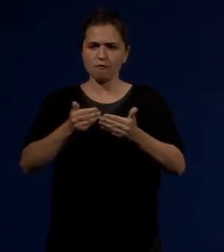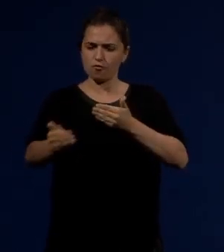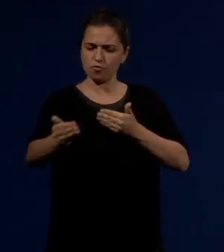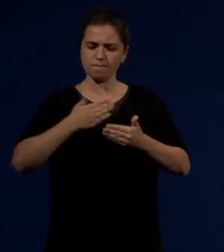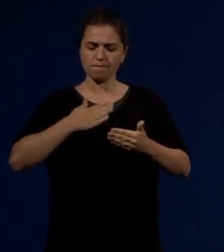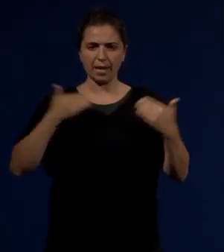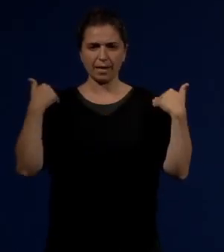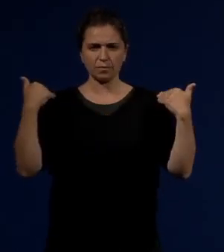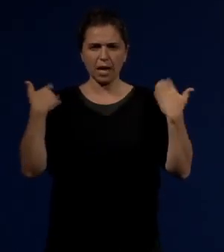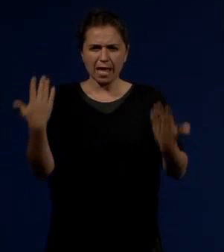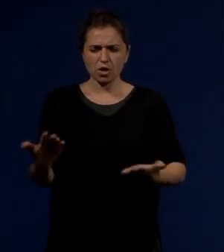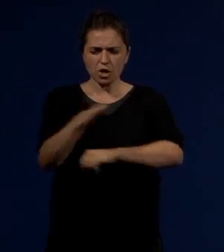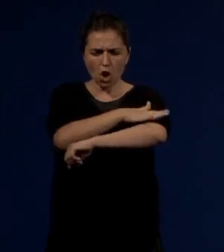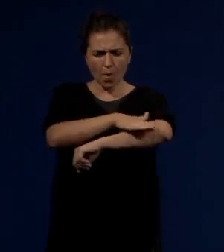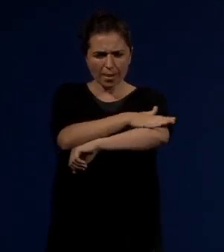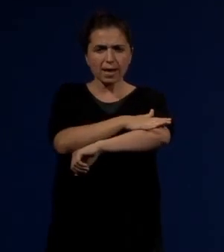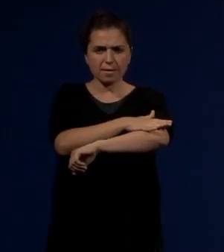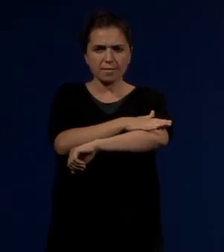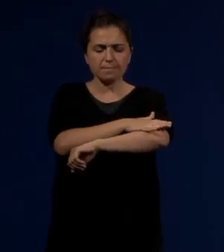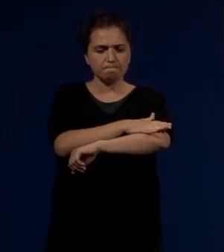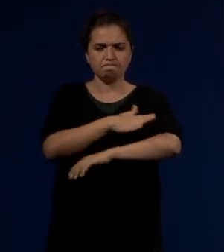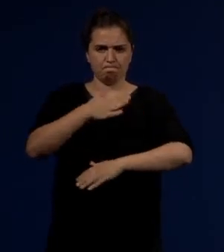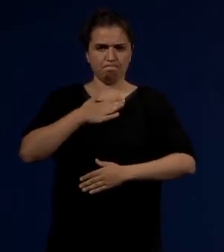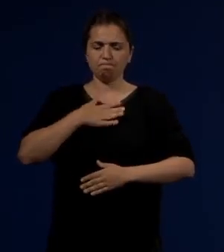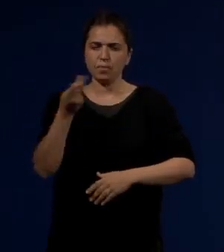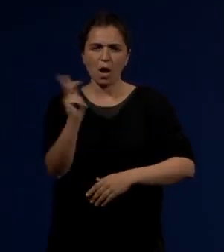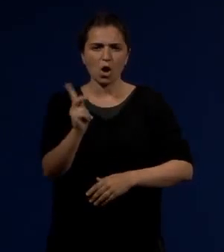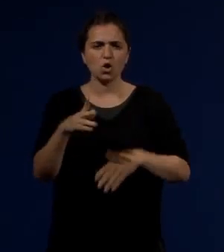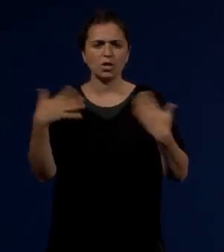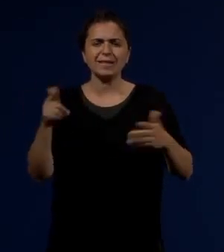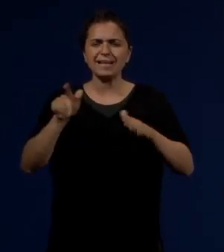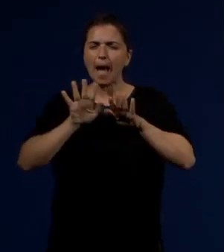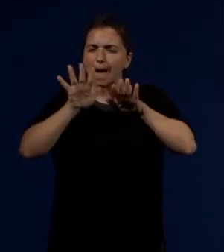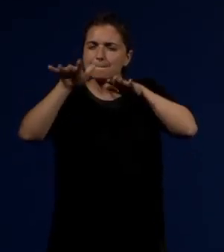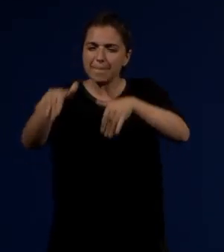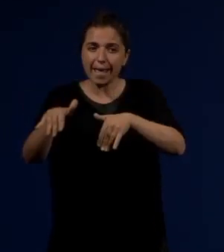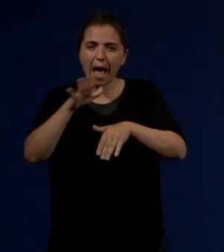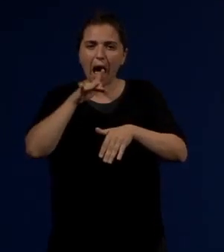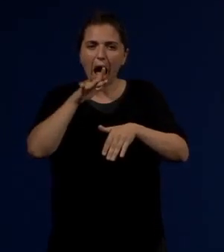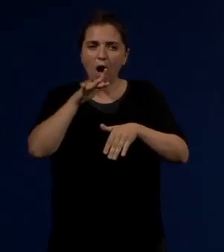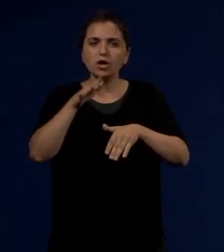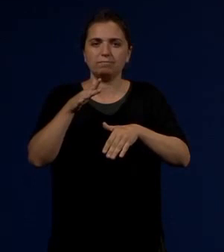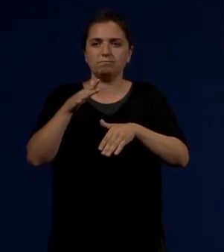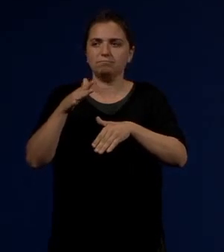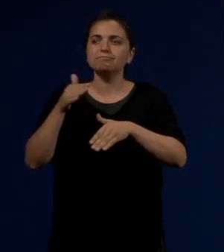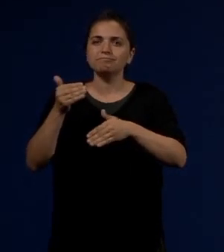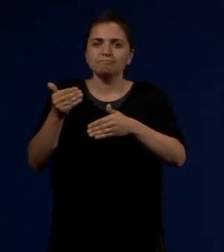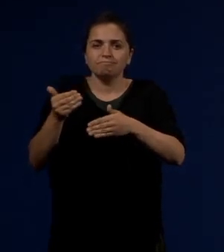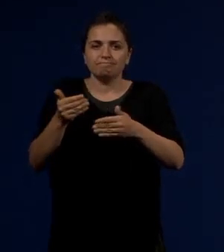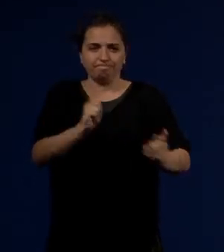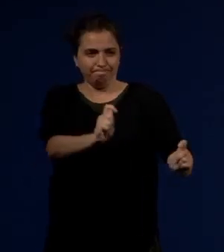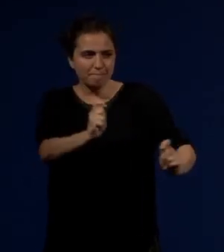que nunca máis gobernasen por ela. Ese xesto de dignidade desa gran primeira marea galeguista chega hasta nos hoxe. Por lo tanto, non somos